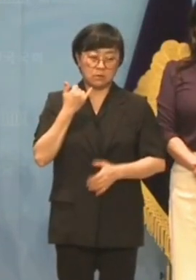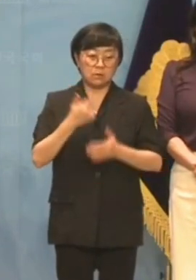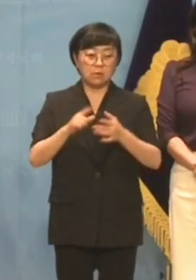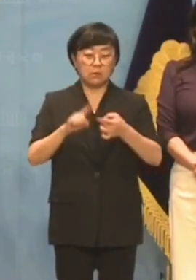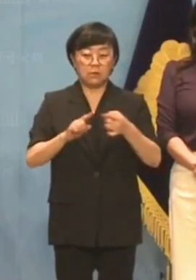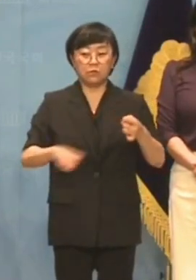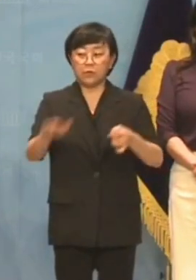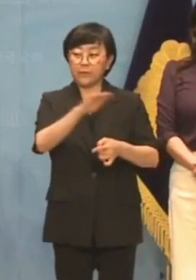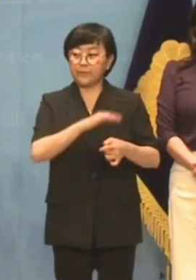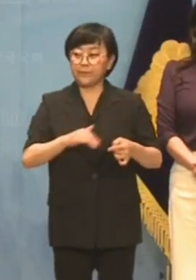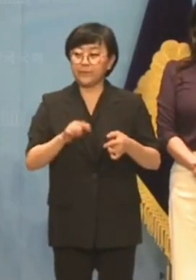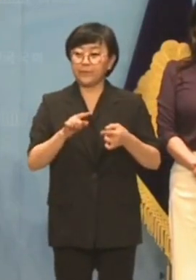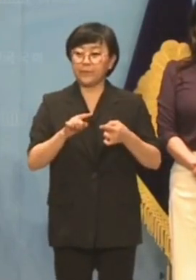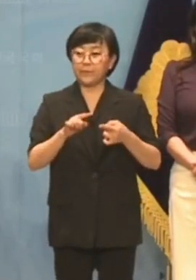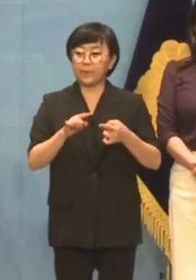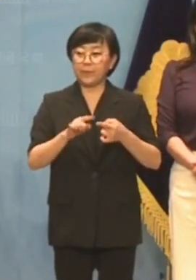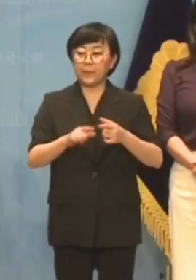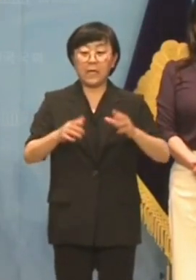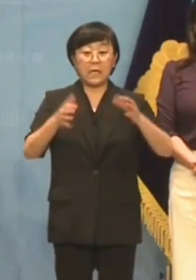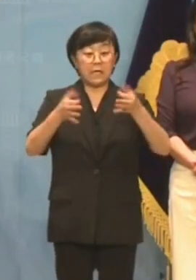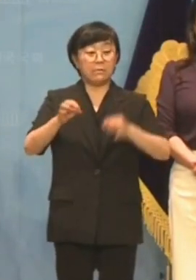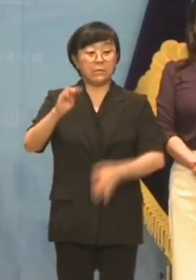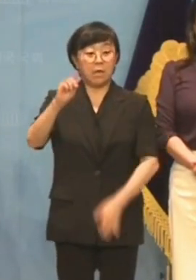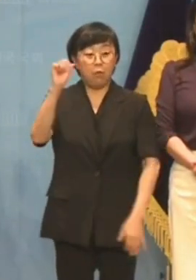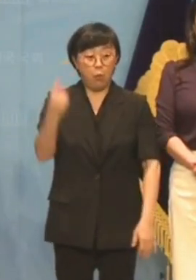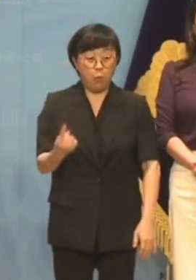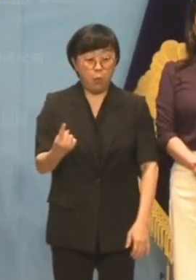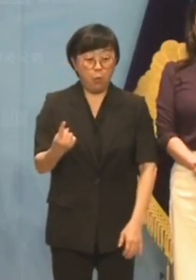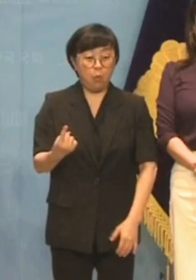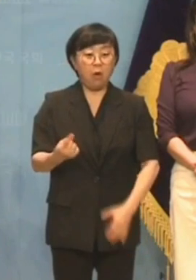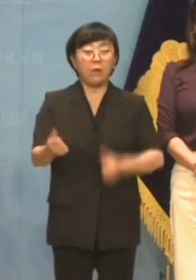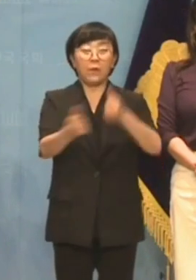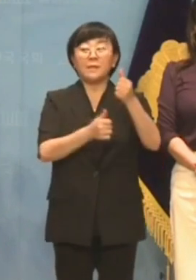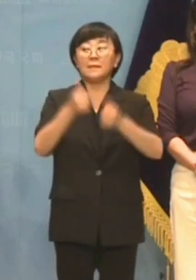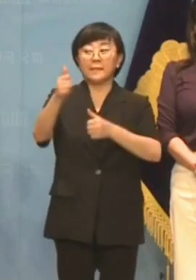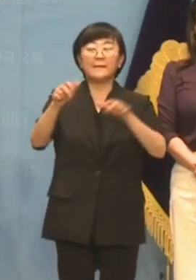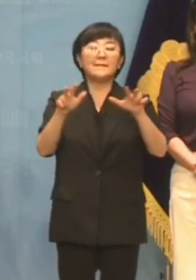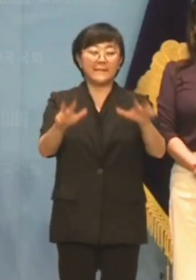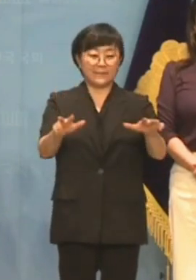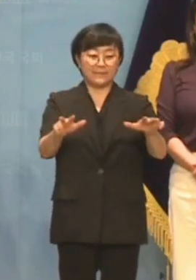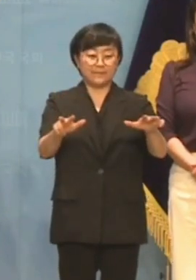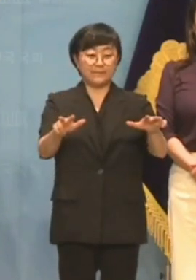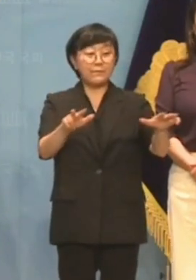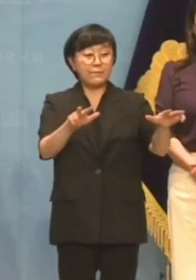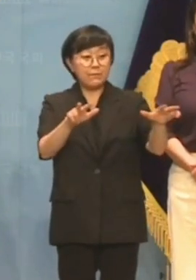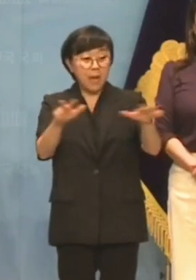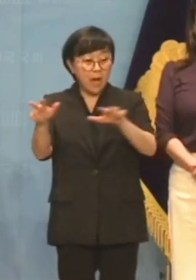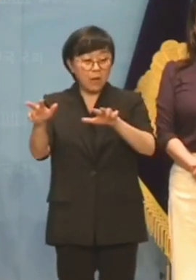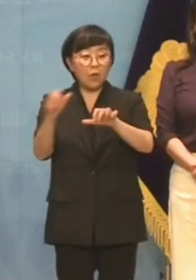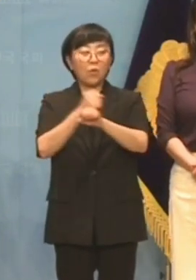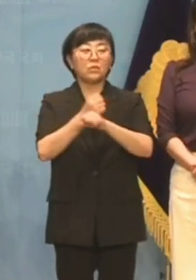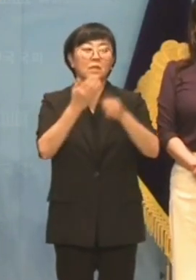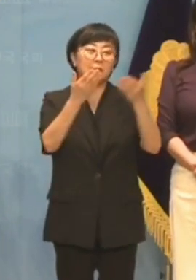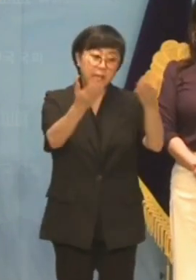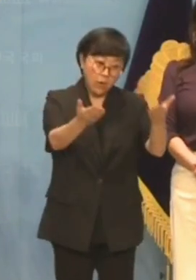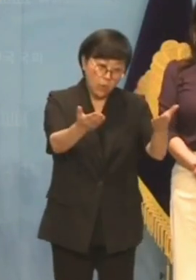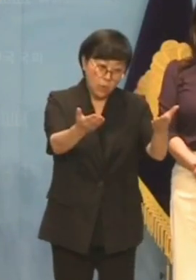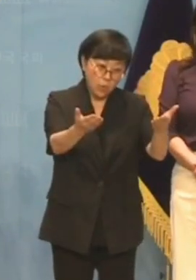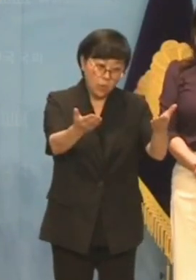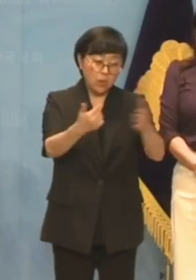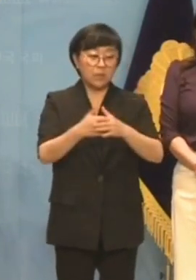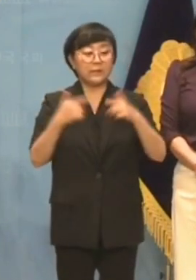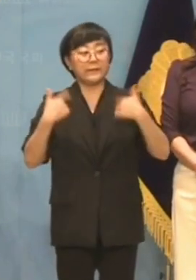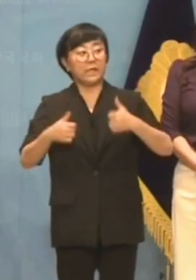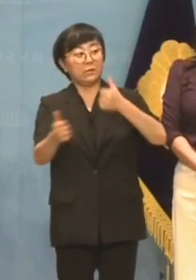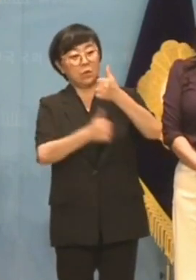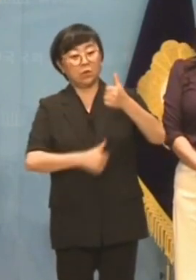우리 그 김태호 위원장님 지금 즉시 모든 걸 용서할 테니